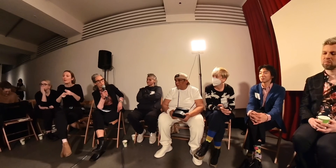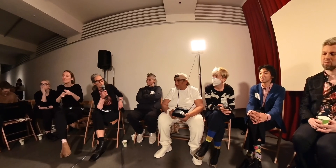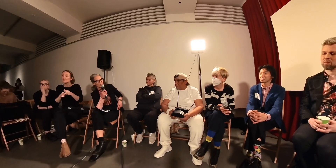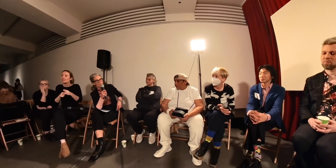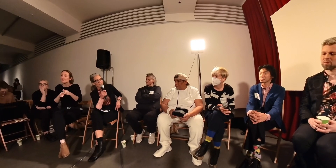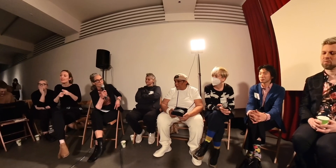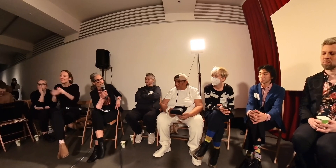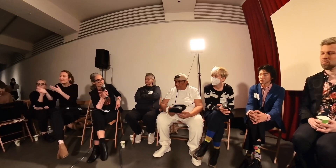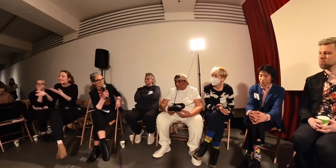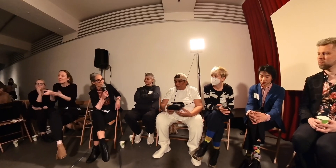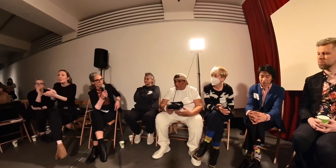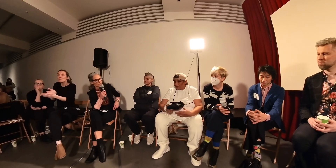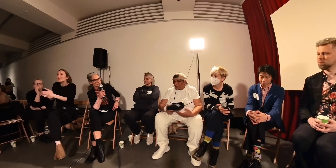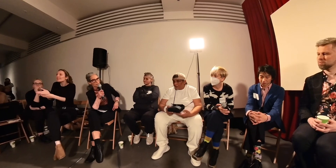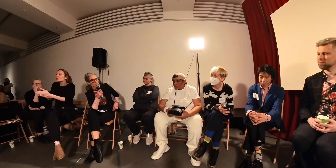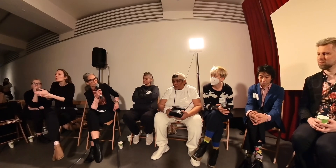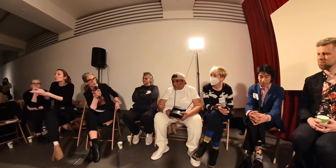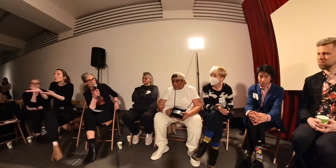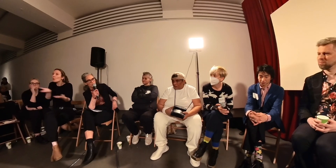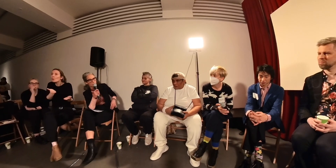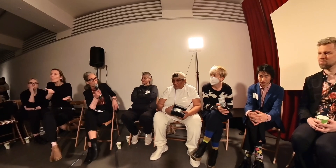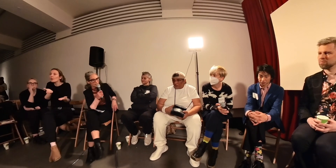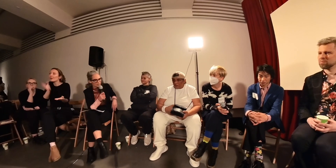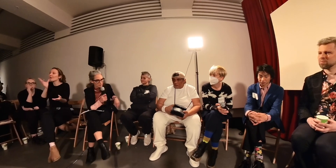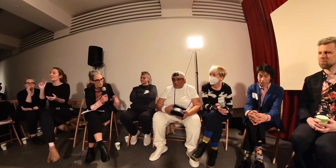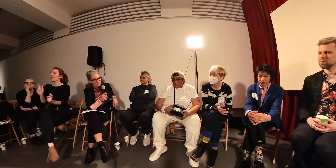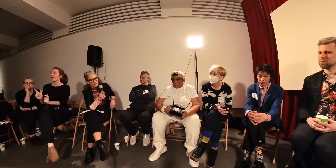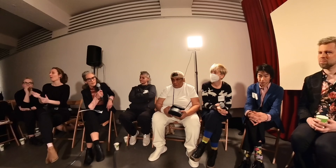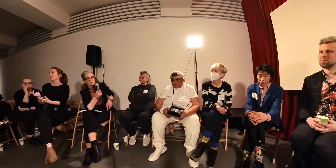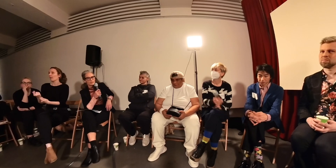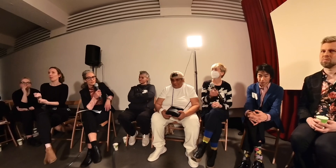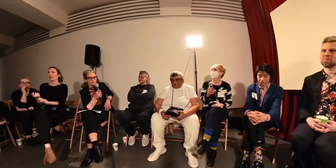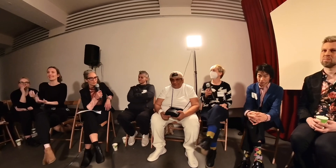k tomu umění tu cestu nemají otevřenou, a